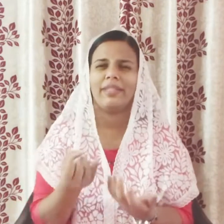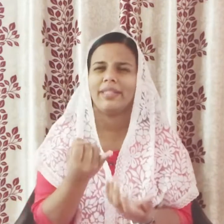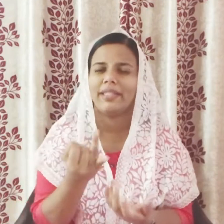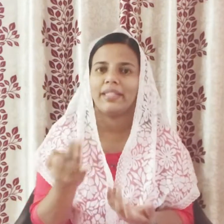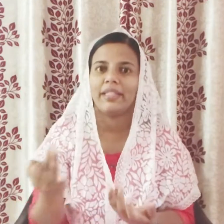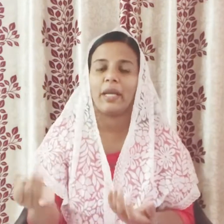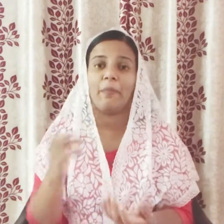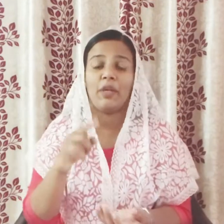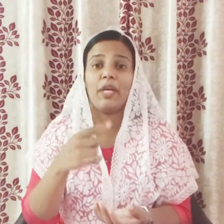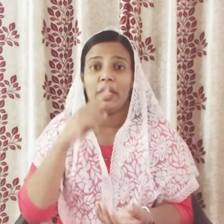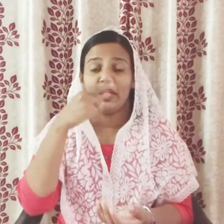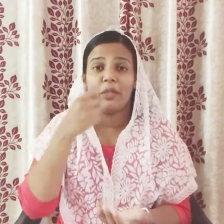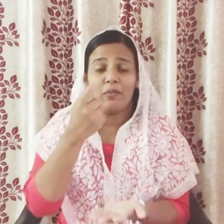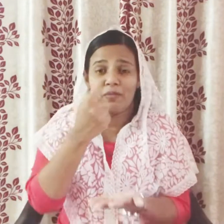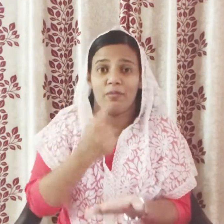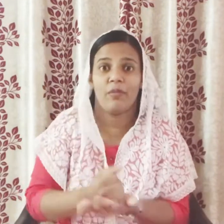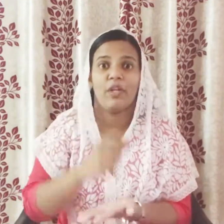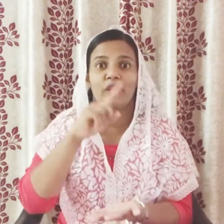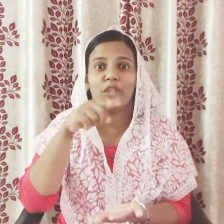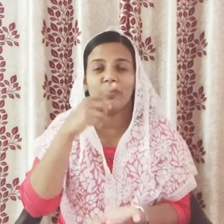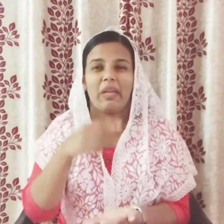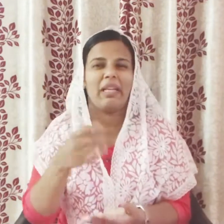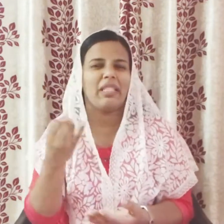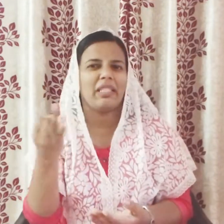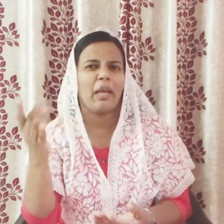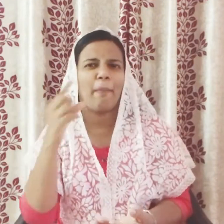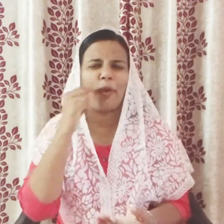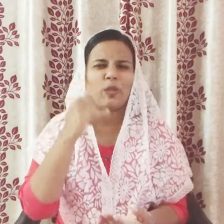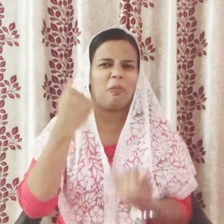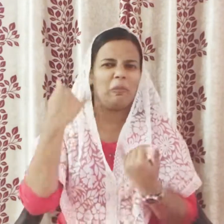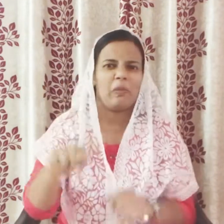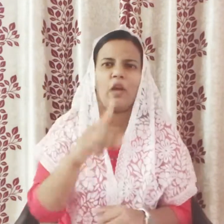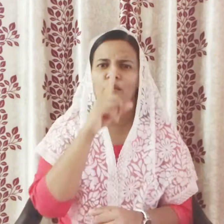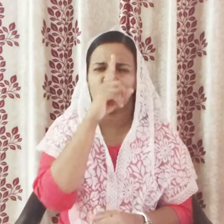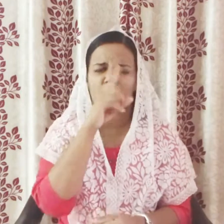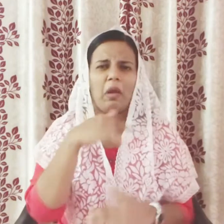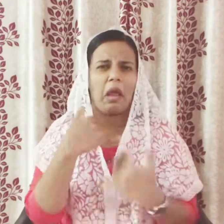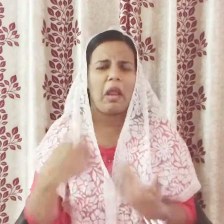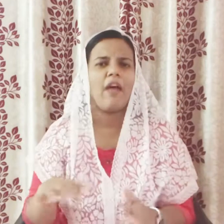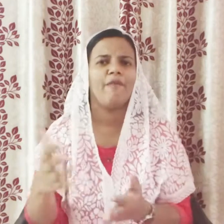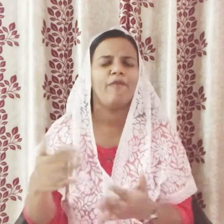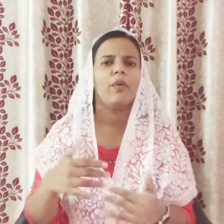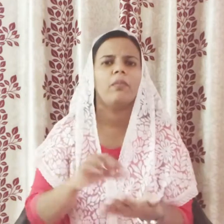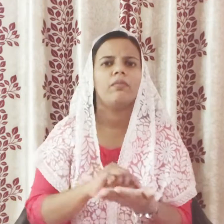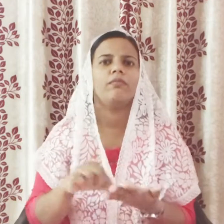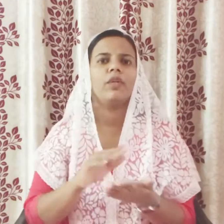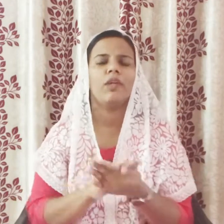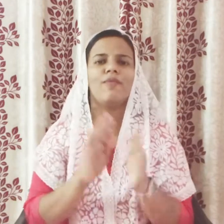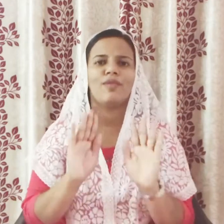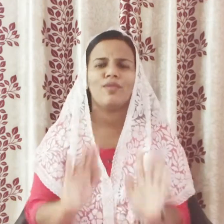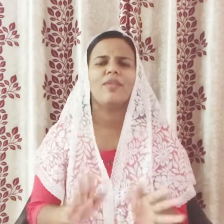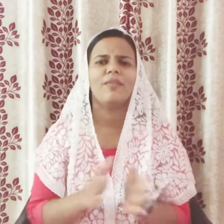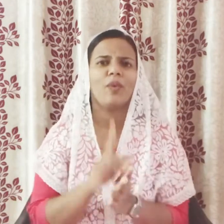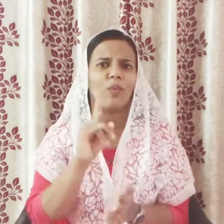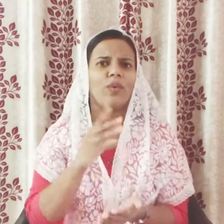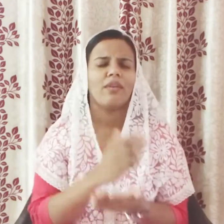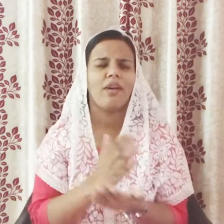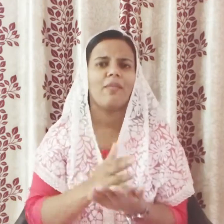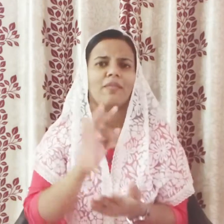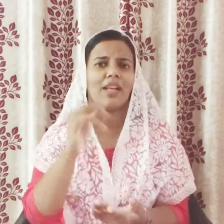കൊള്ളുന്നവരിൽ പലരും ചിലർ നിത്യജീവനായി, ചിലർ നിത്യലജ്ജയ്ക്കും നിത്യനിന്ദയ്ക്കുമായി ഉണരും. അപ്പോൾ ഒരു കാര്യം മനസ്സിലാക്കണം. ആമേൻ. ഈ